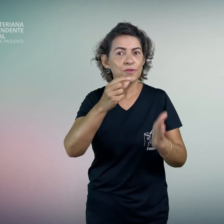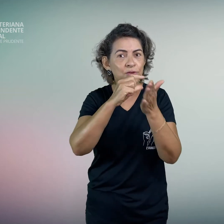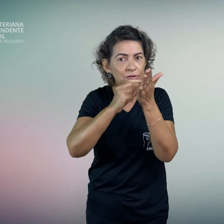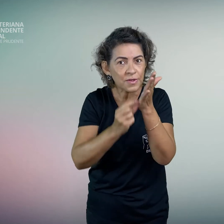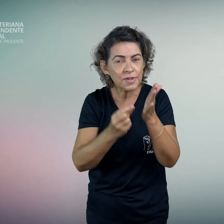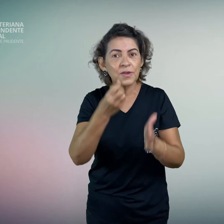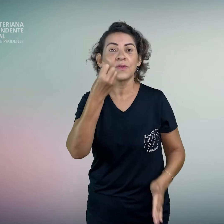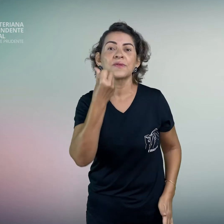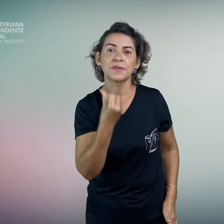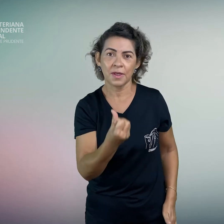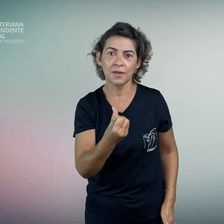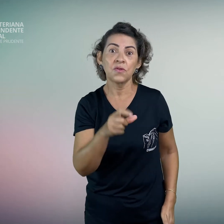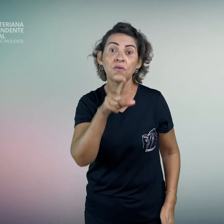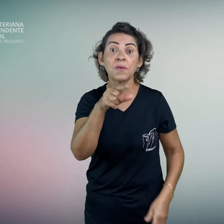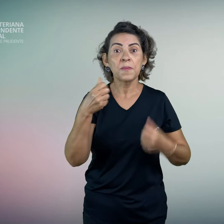Ore a Deus por isso.